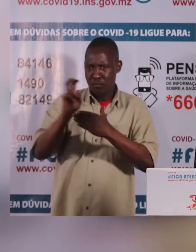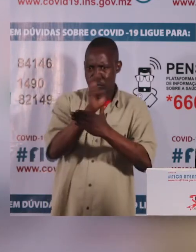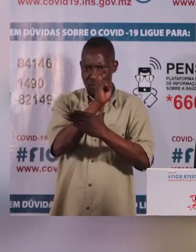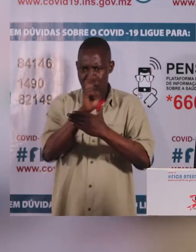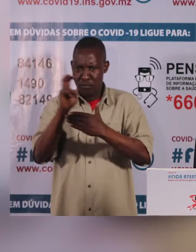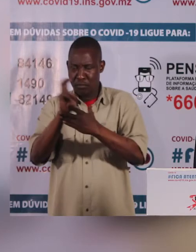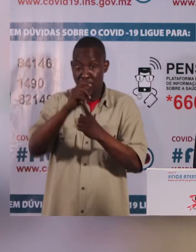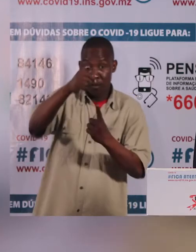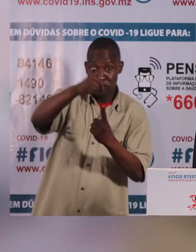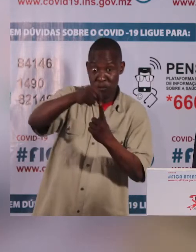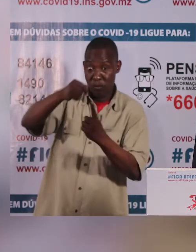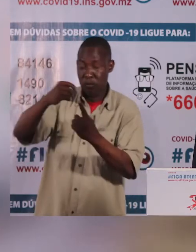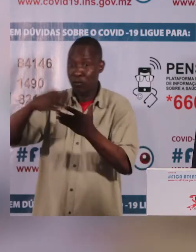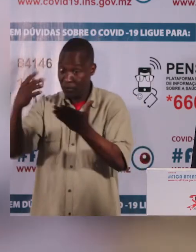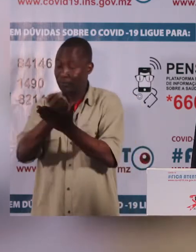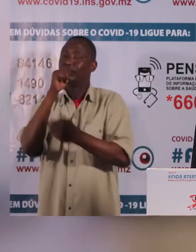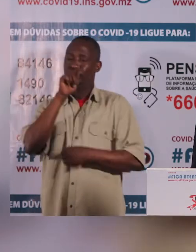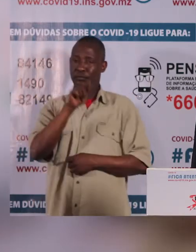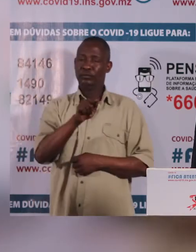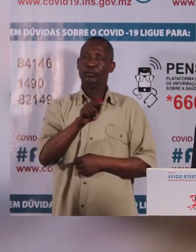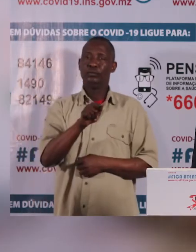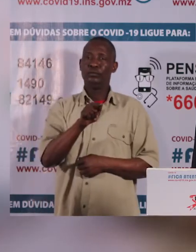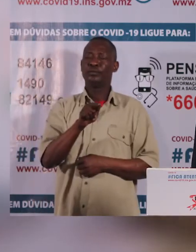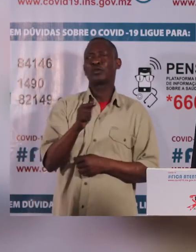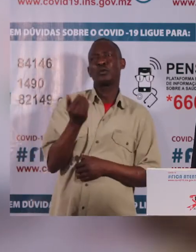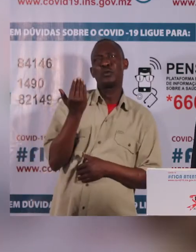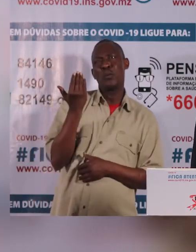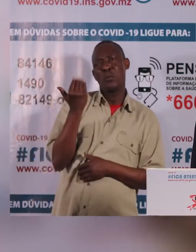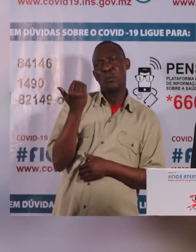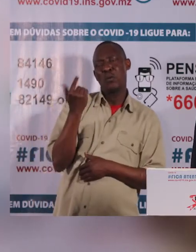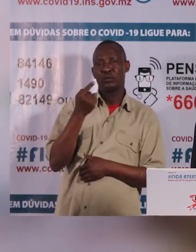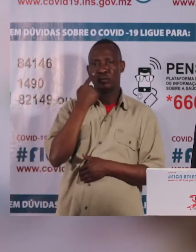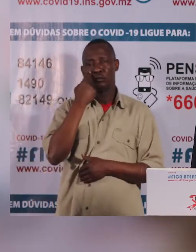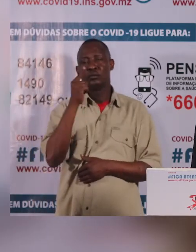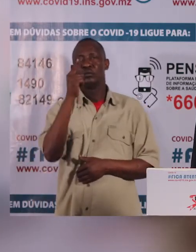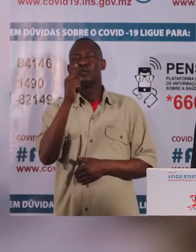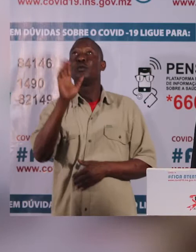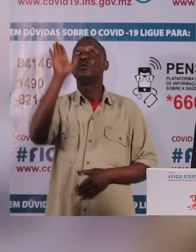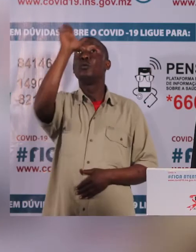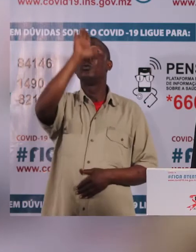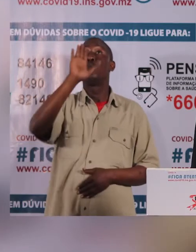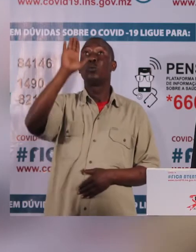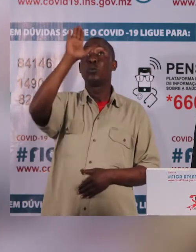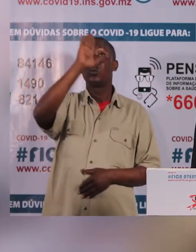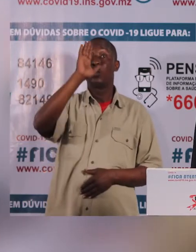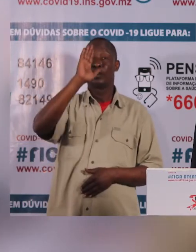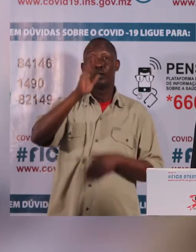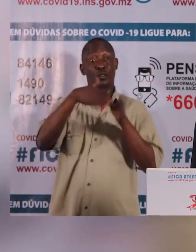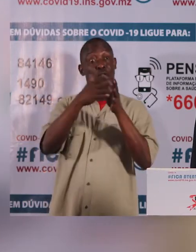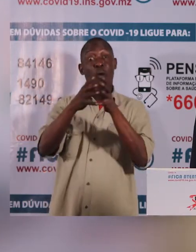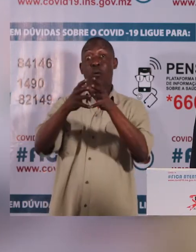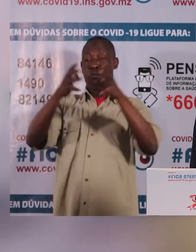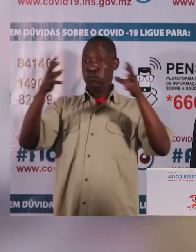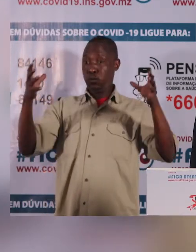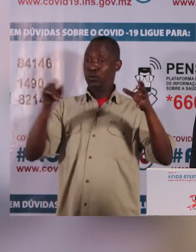E nós vemos que em tempos recentes, as cores que assumem maior importância naquele gráfico é a cor de rosa, portanto a vigilância